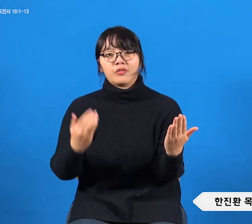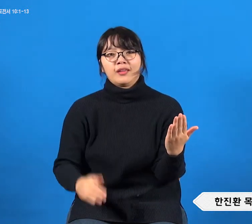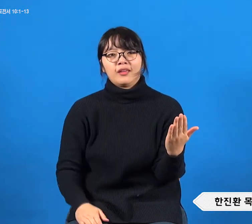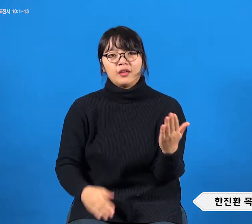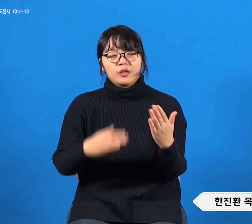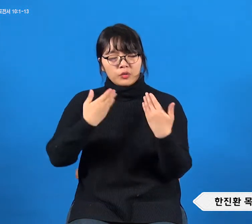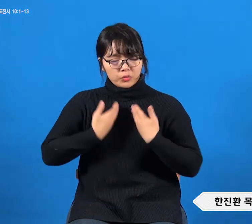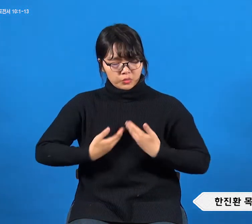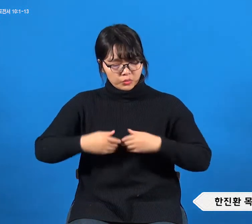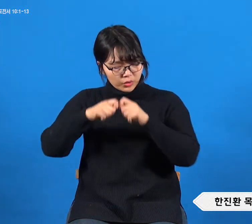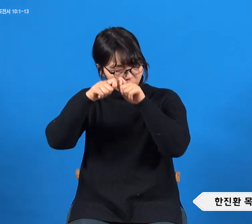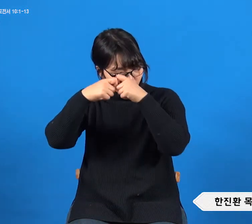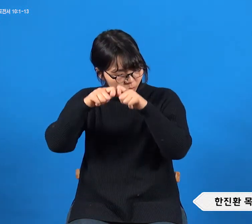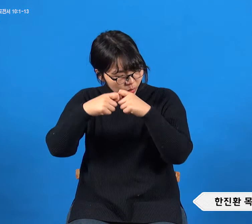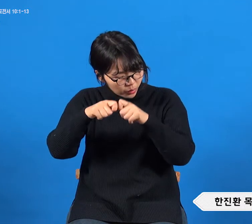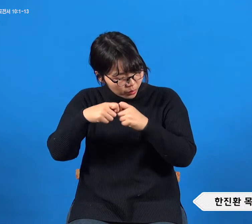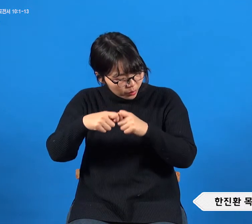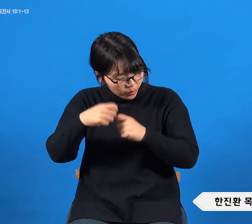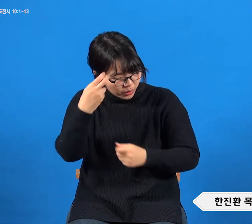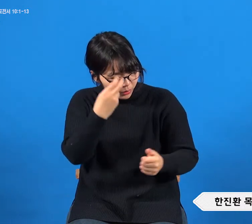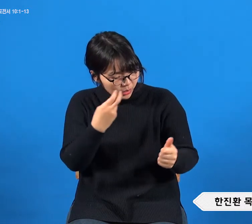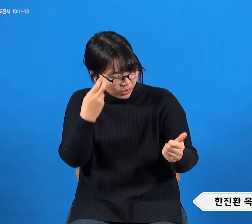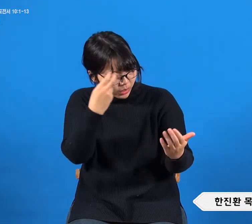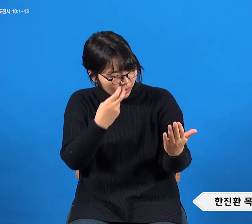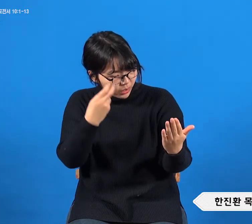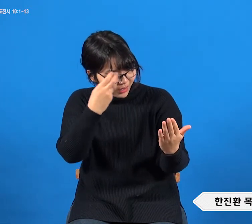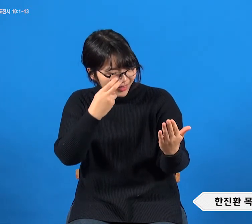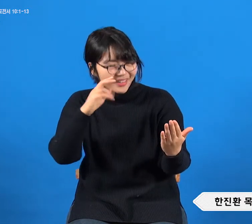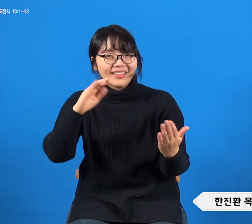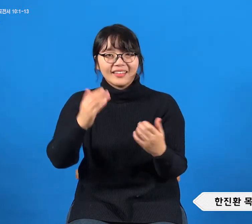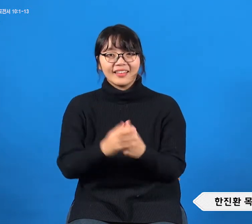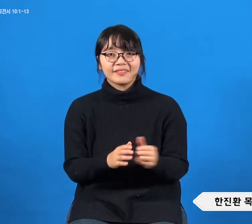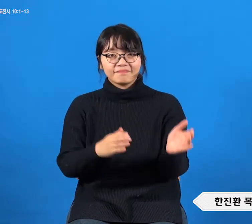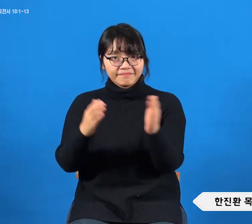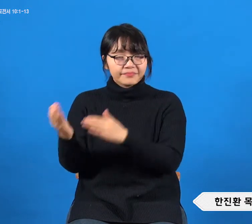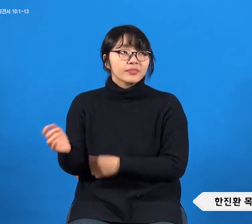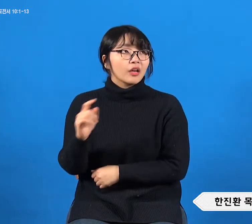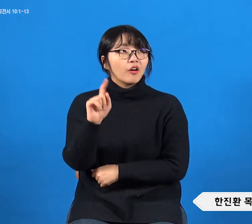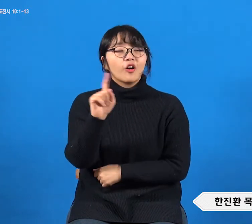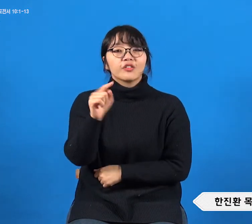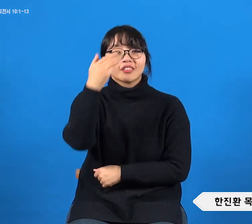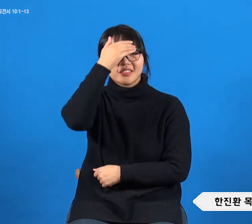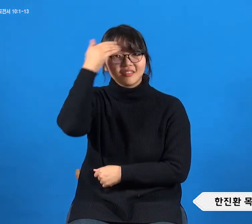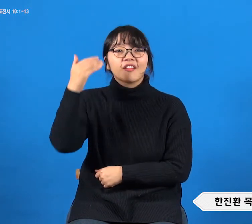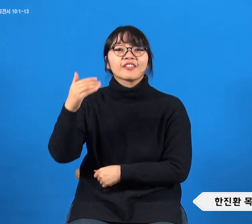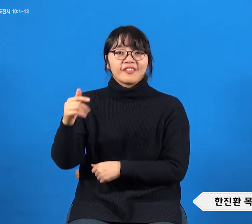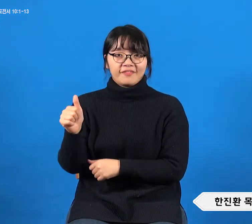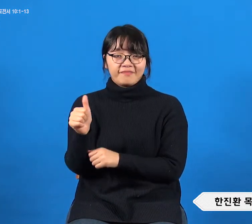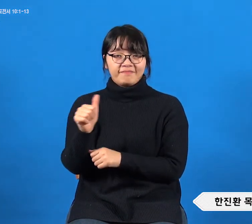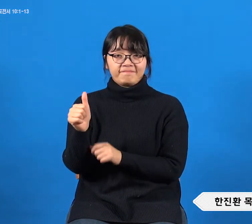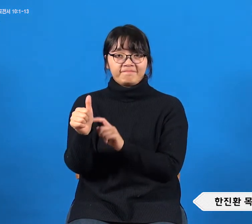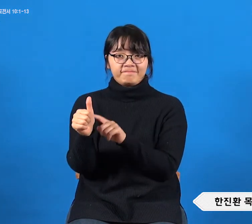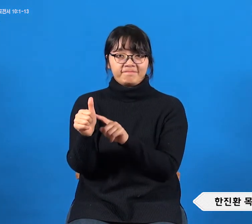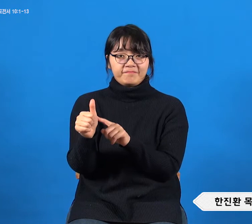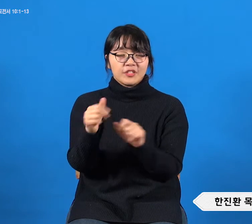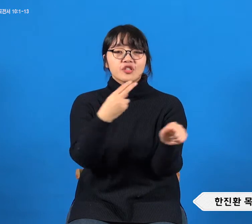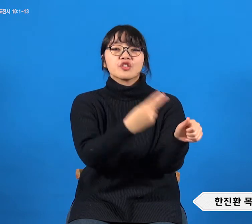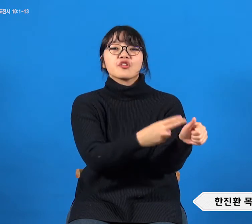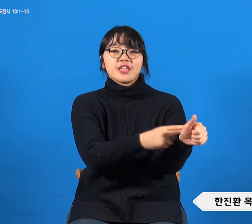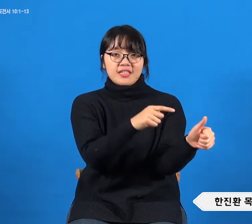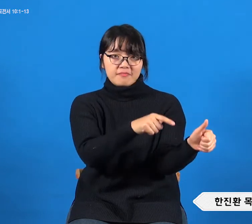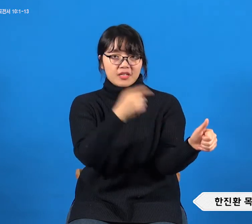정사를 잘 해야 됩니다. 어떤 청년이 랍비에게 선생님, 저는